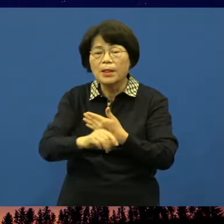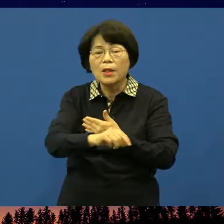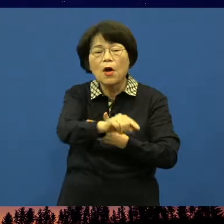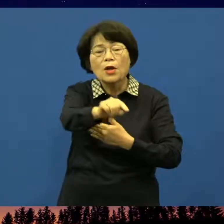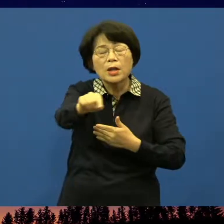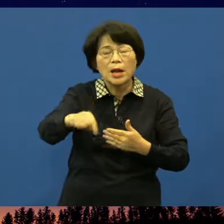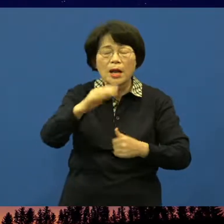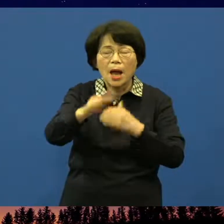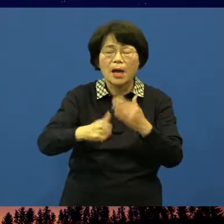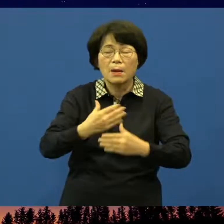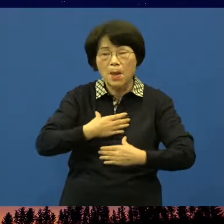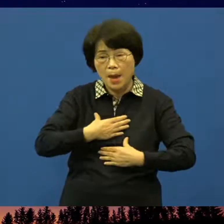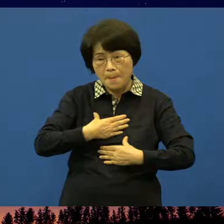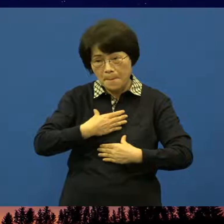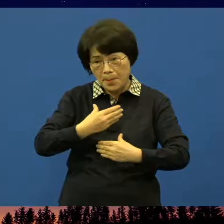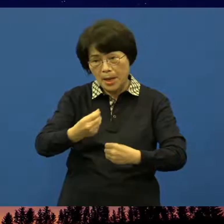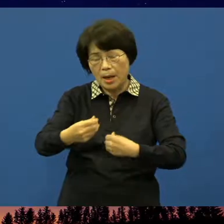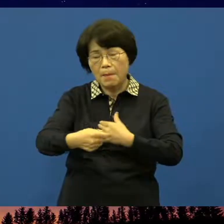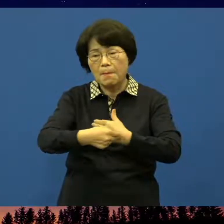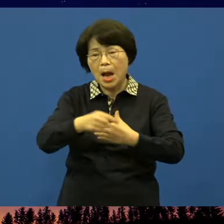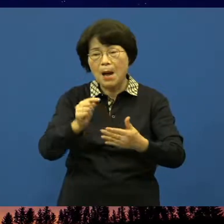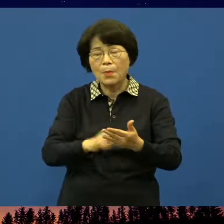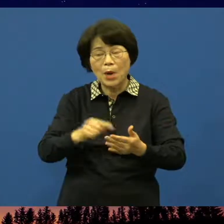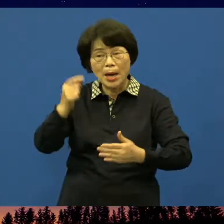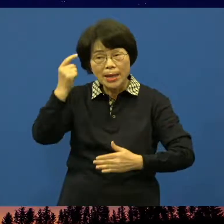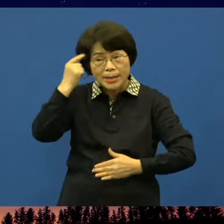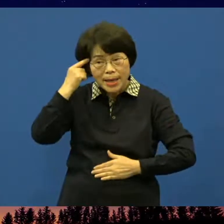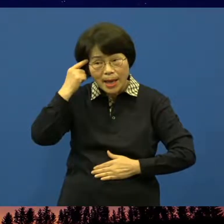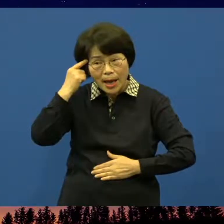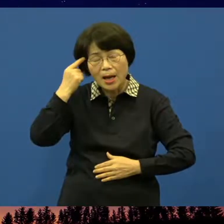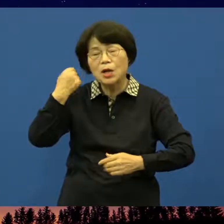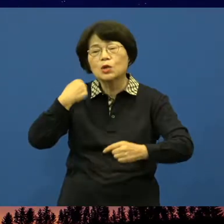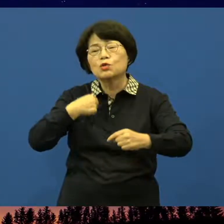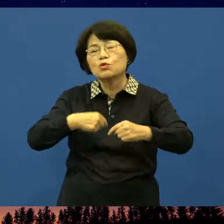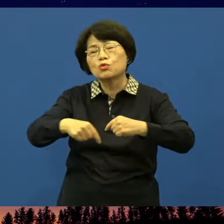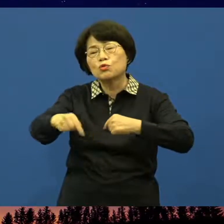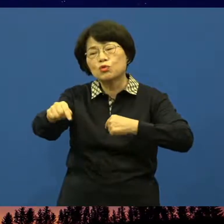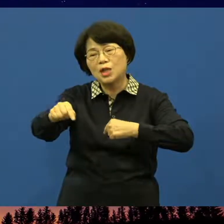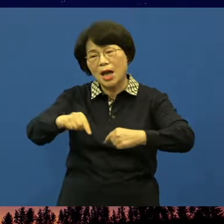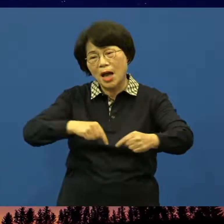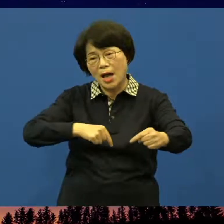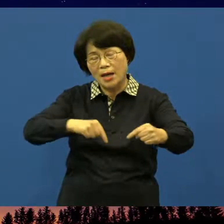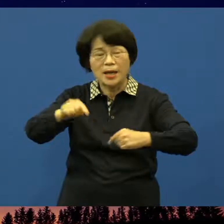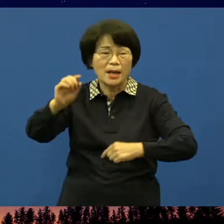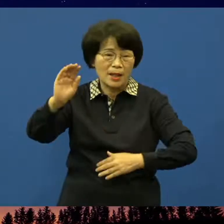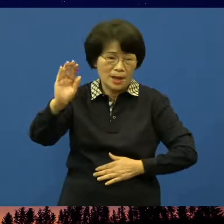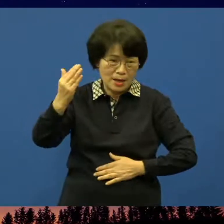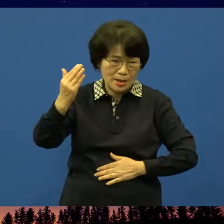하나님의 평강이 너희의 마음과 생각을 주장하실 거다. 다스려 주실 거다.